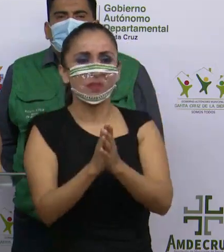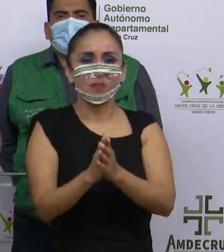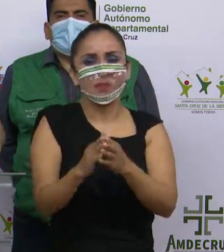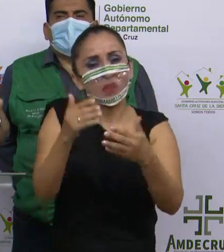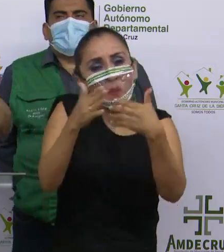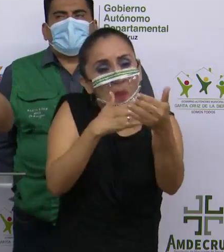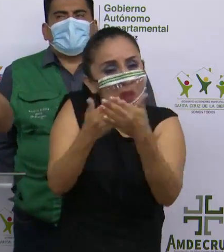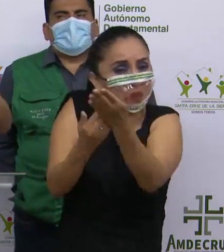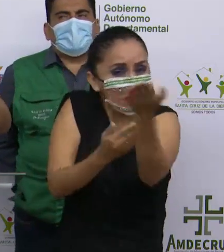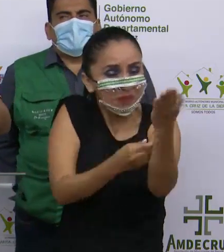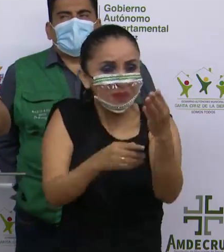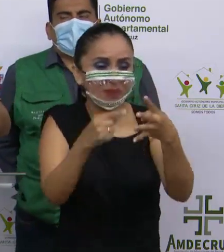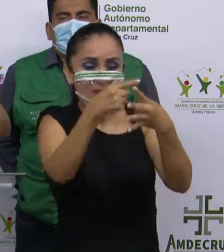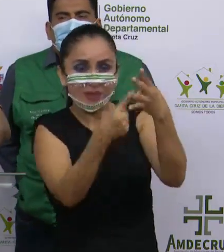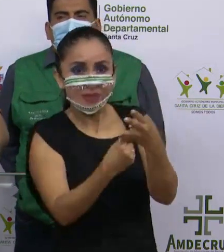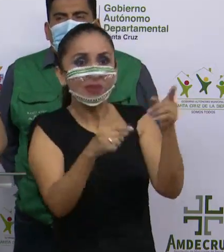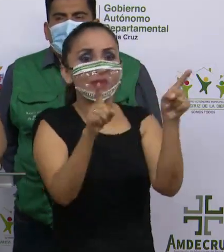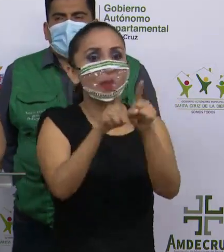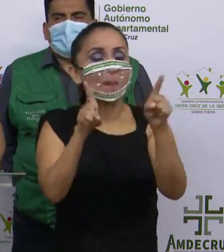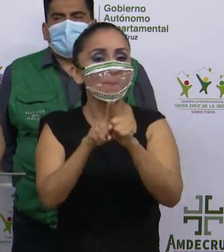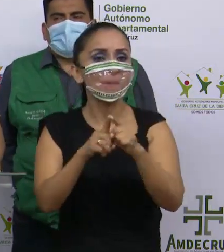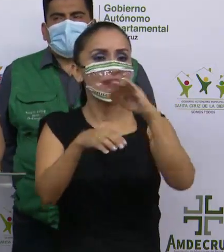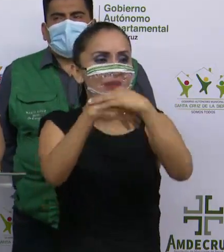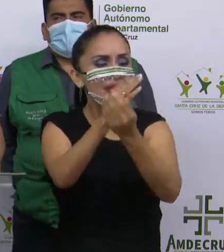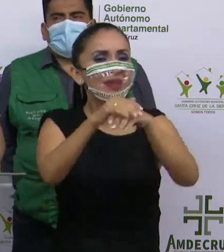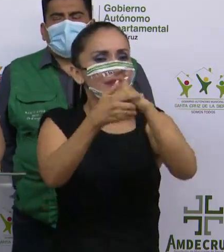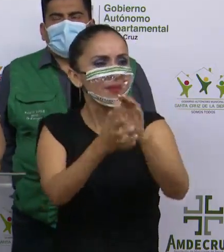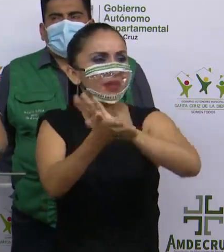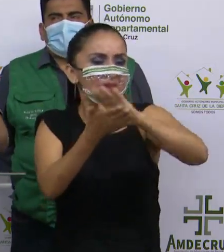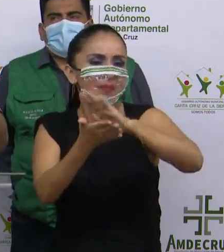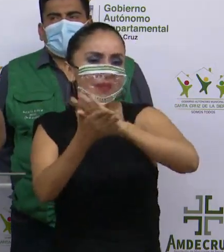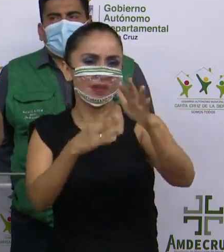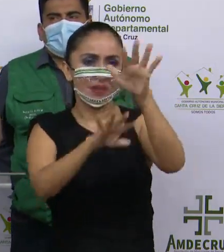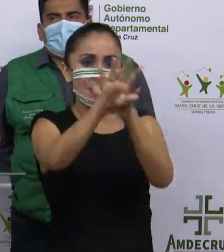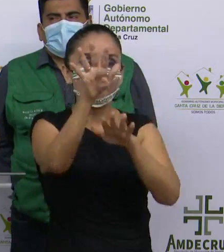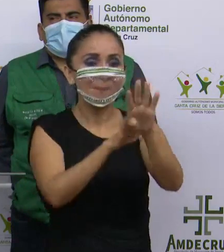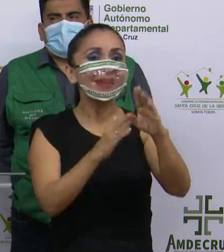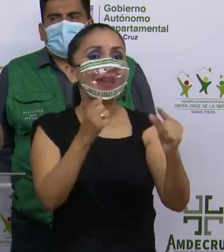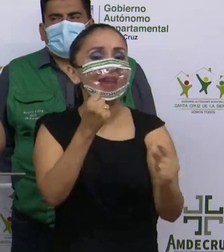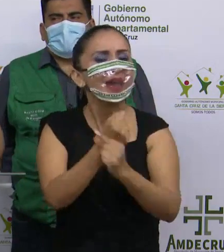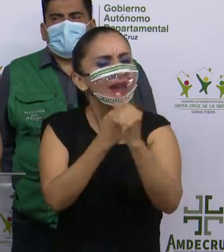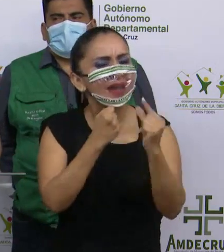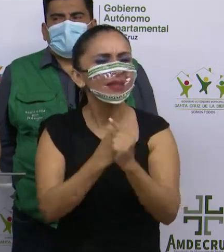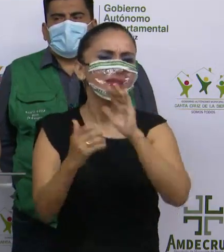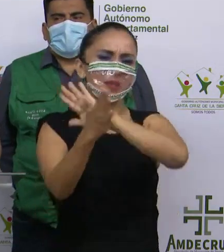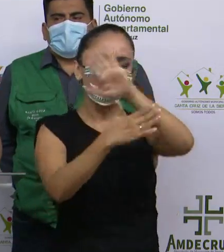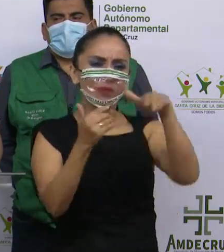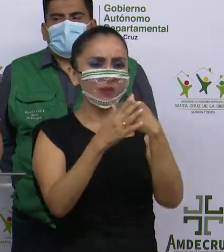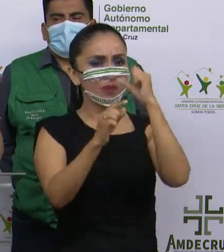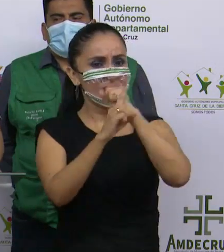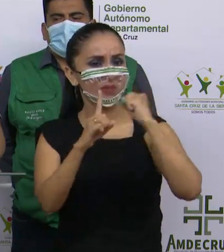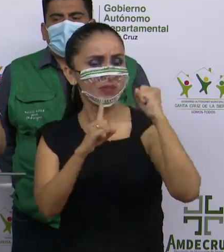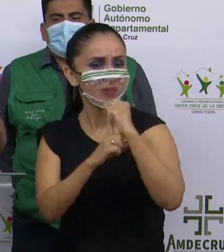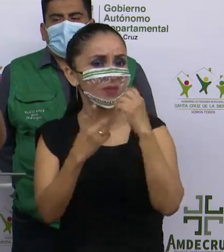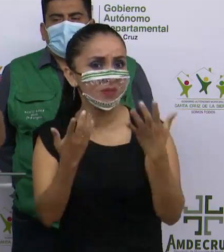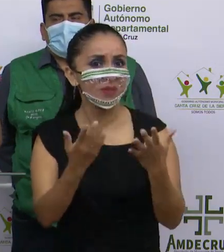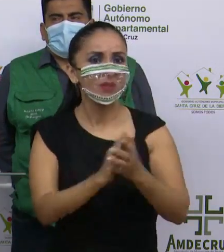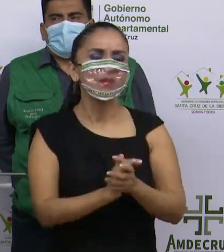que ellos tengan, y además del aseo correspondiente de las manos. Garanticemos esta situación.